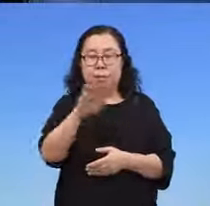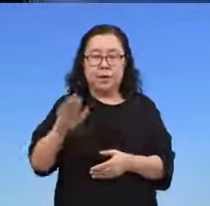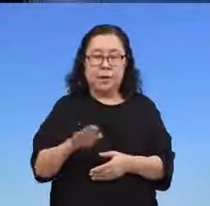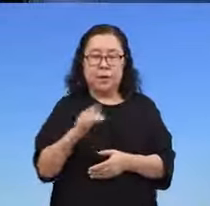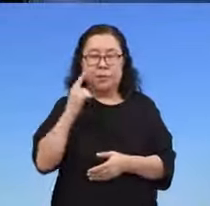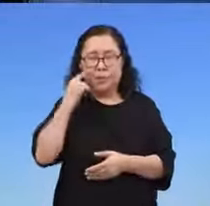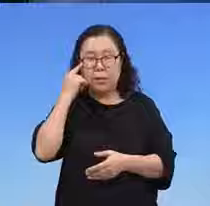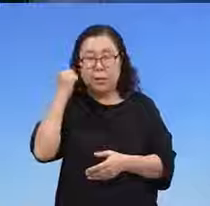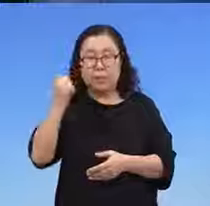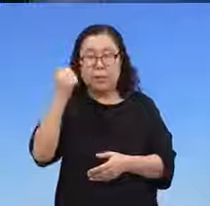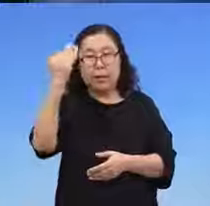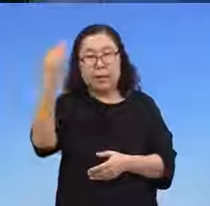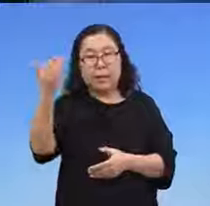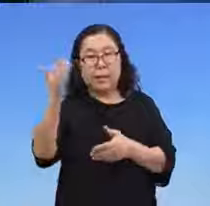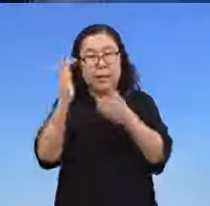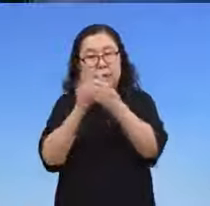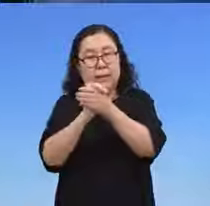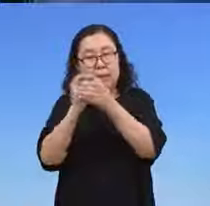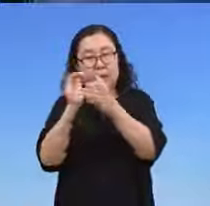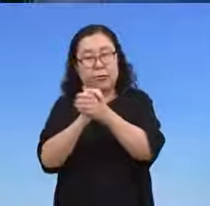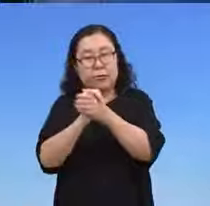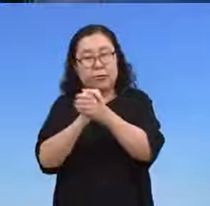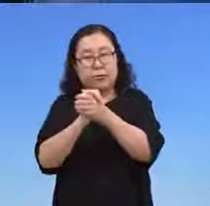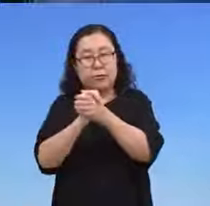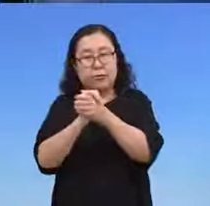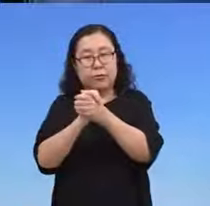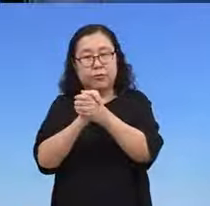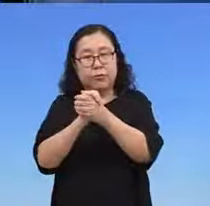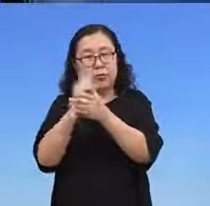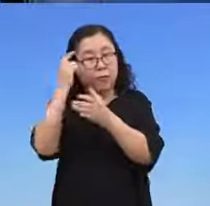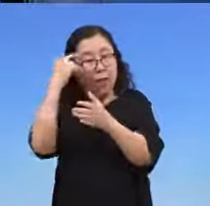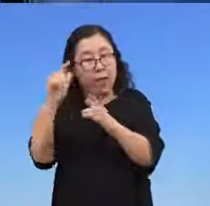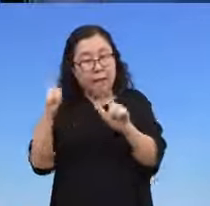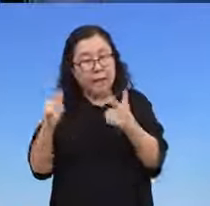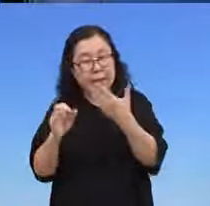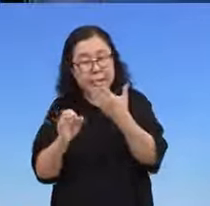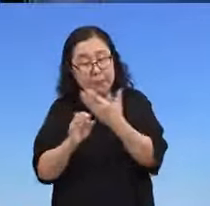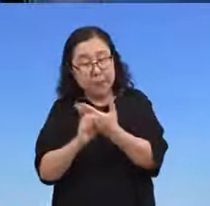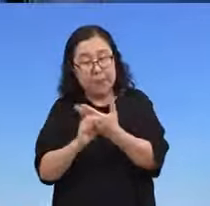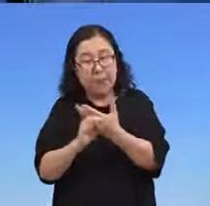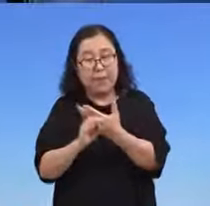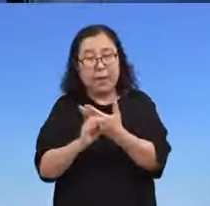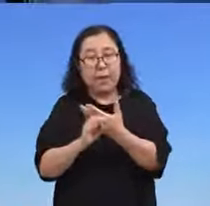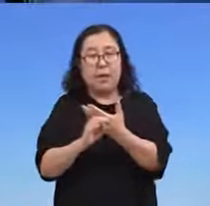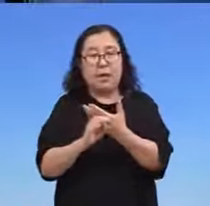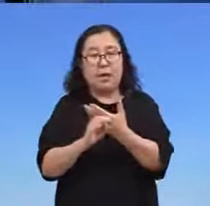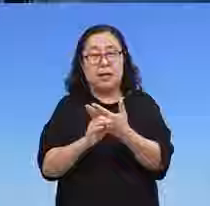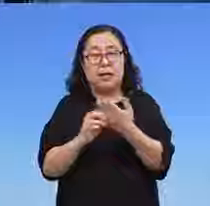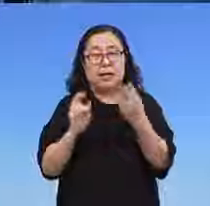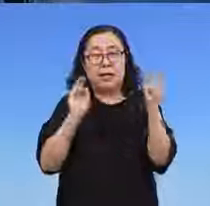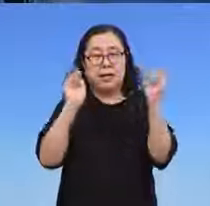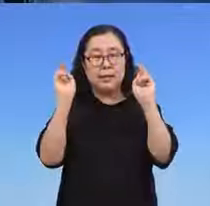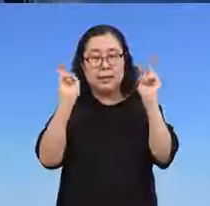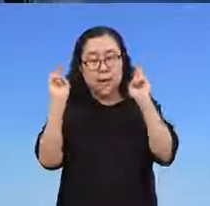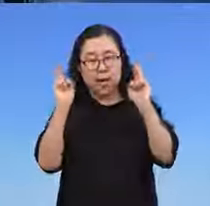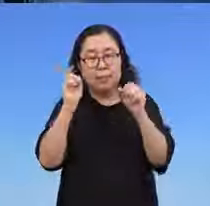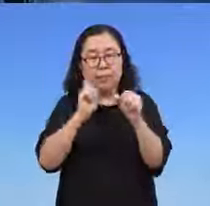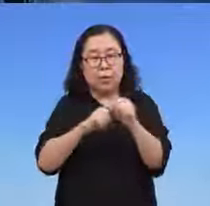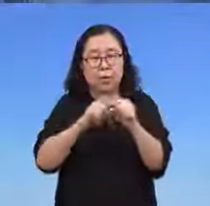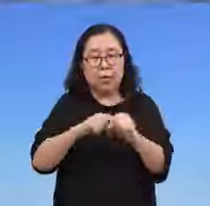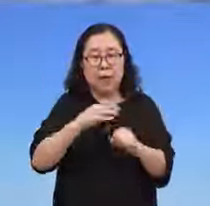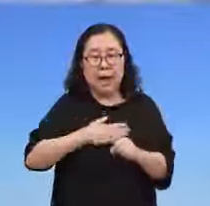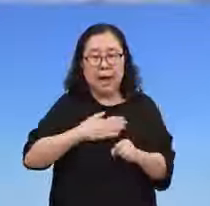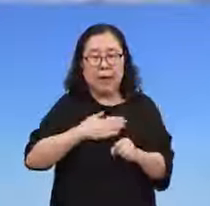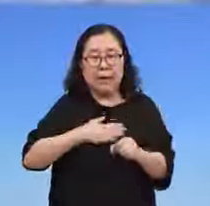목사님은 당신의 친구인가요? 아니면 비즈니스로 아는 사이인가요? 내가 갑자기 보다 본능적으로